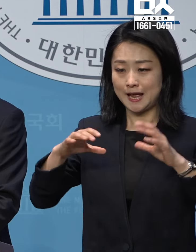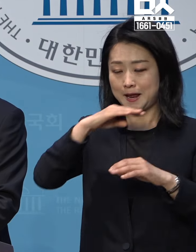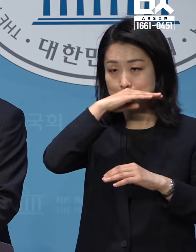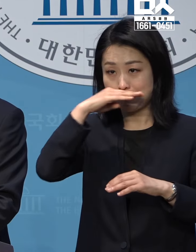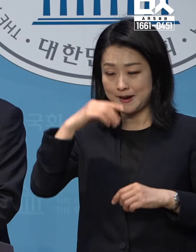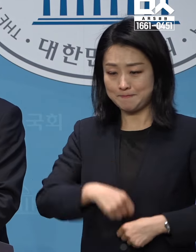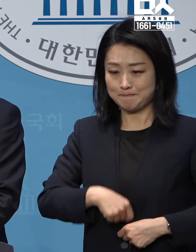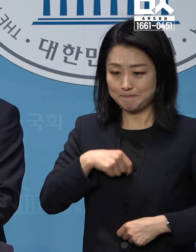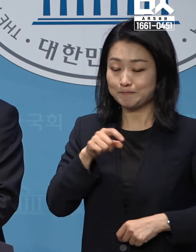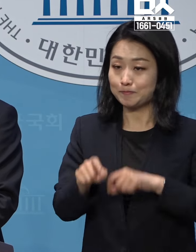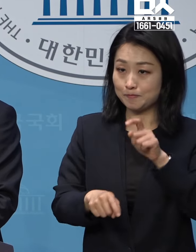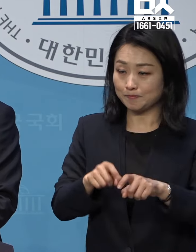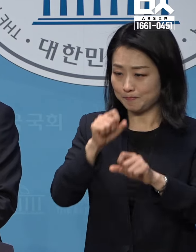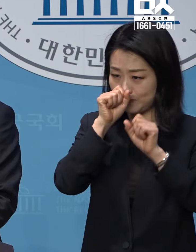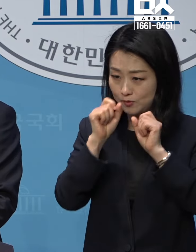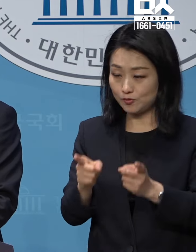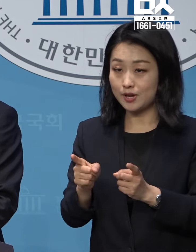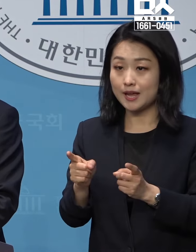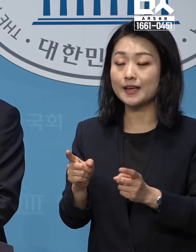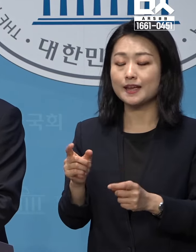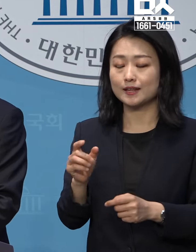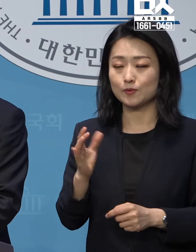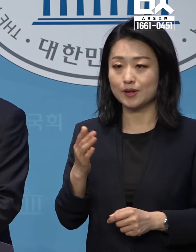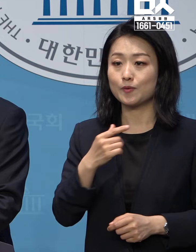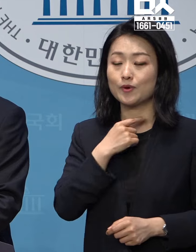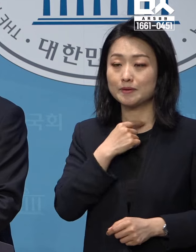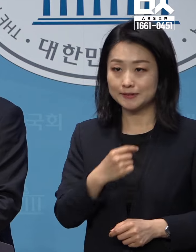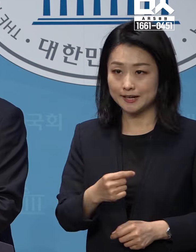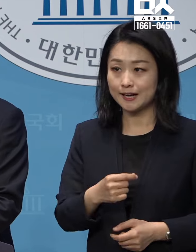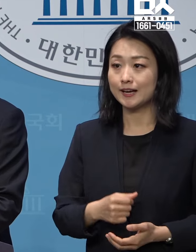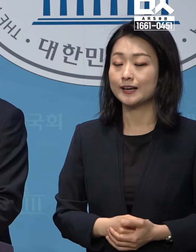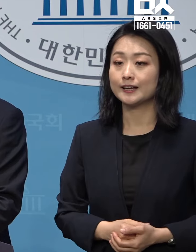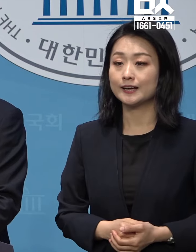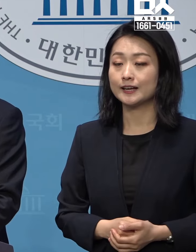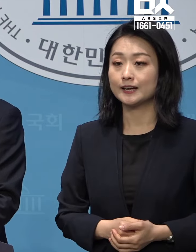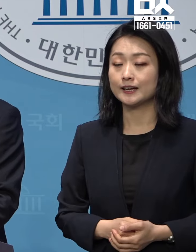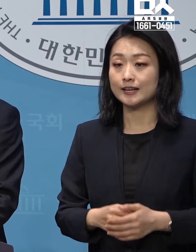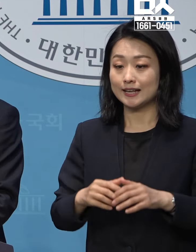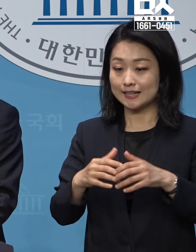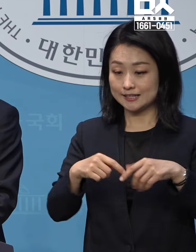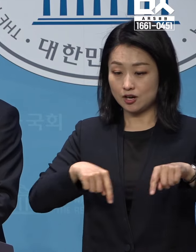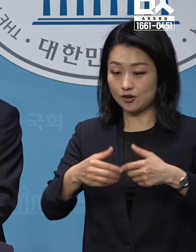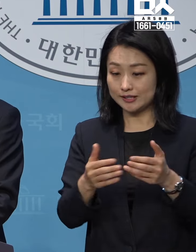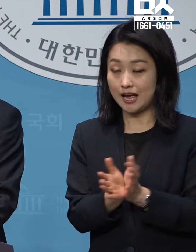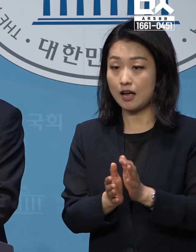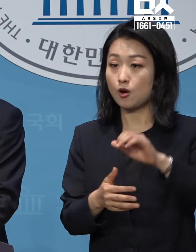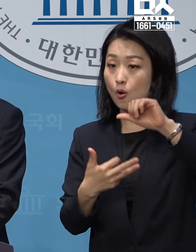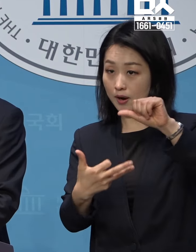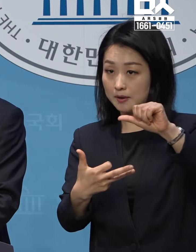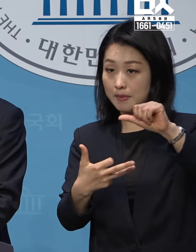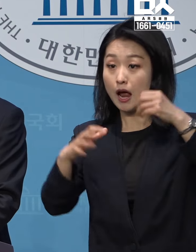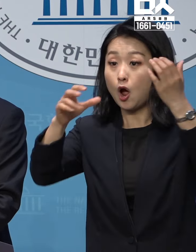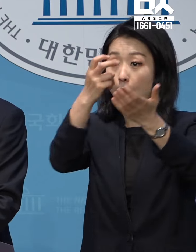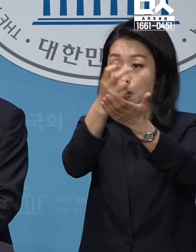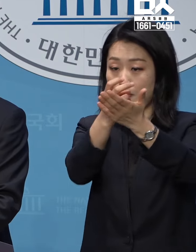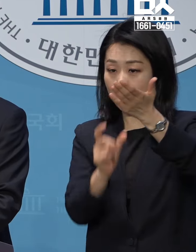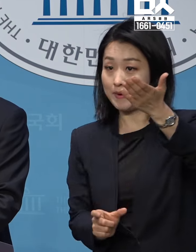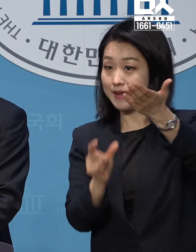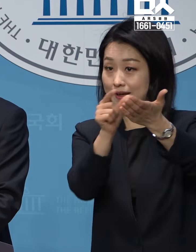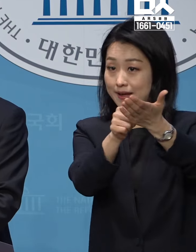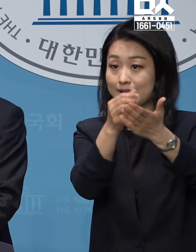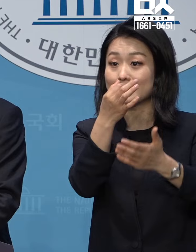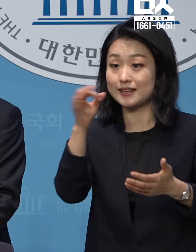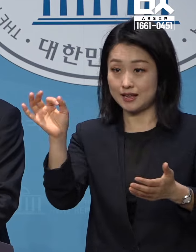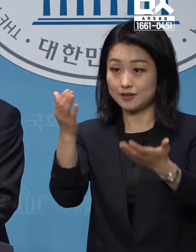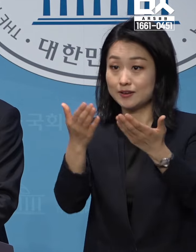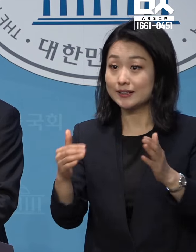정의를 실현하는 계기가 되기를 바랍니다. 모든 정당이 5.18 정신의 헌법 전문 수록을 찬성하고